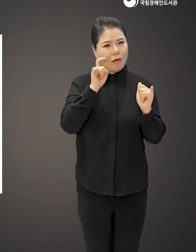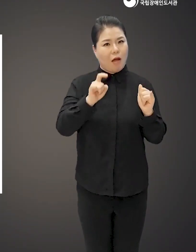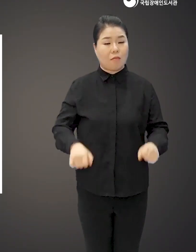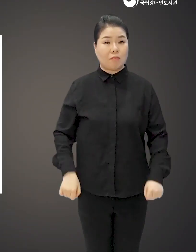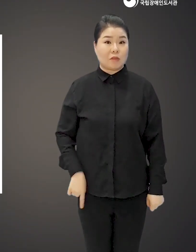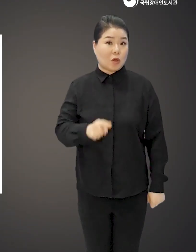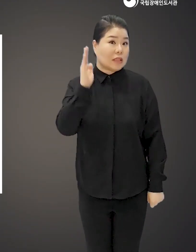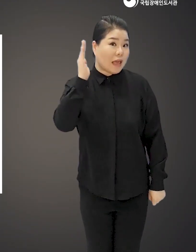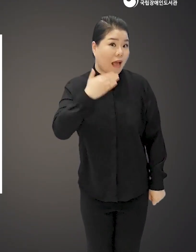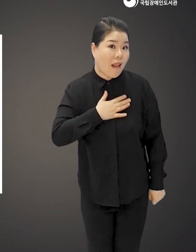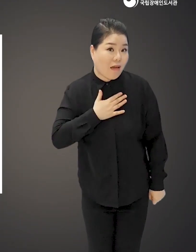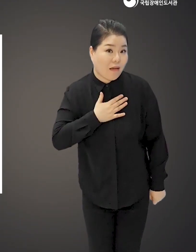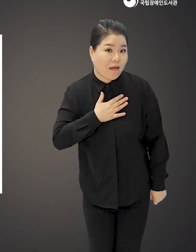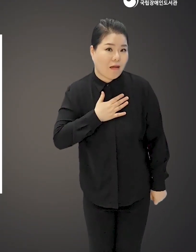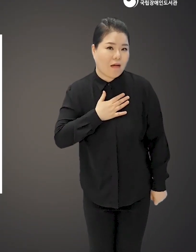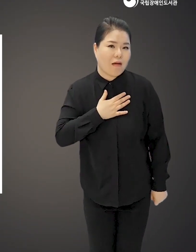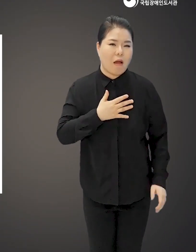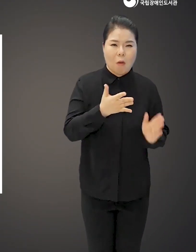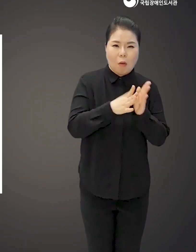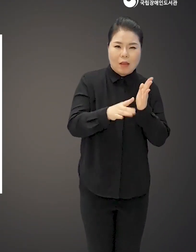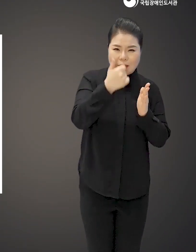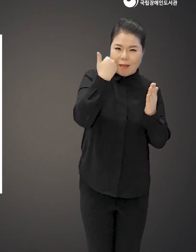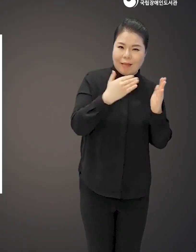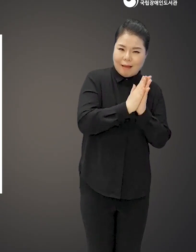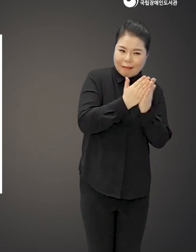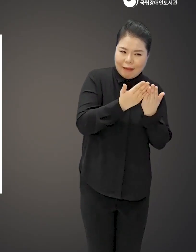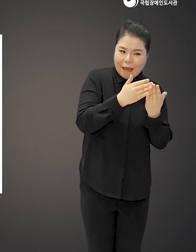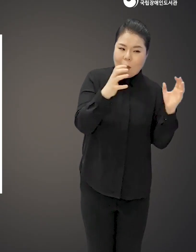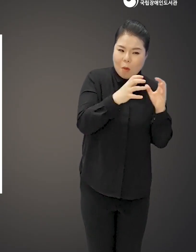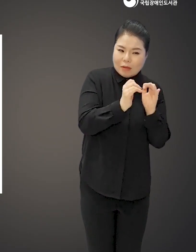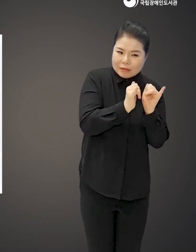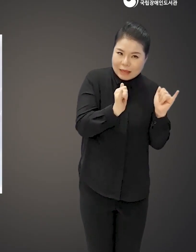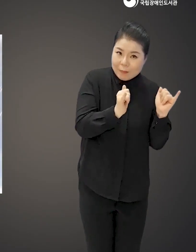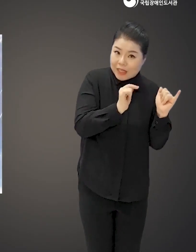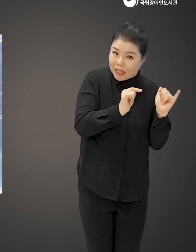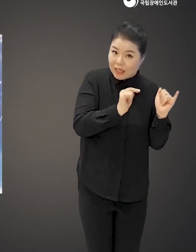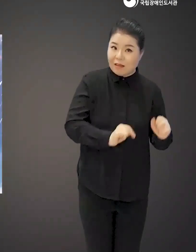수집인가? 너 그 얘기 알아? 괴짜 고서 수집가가.